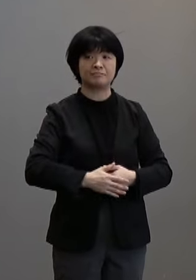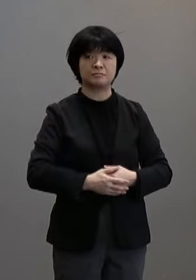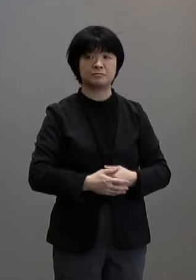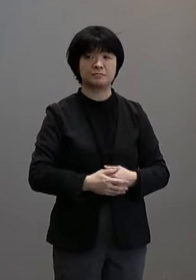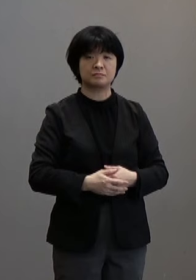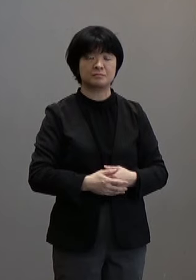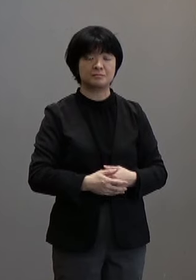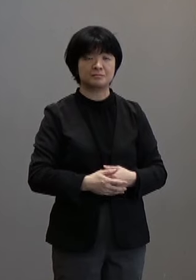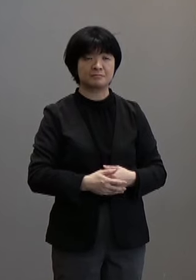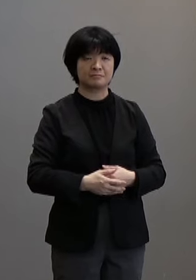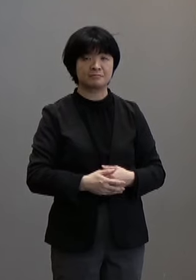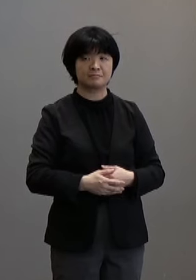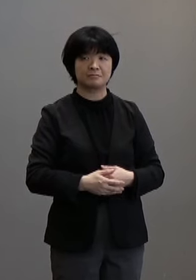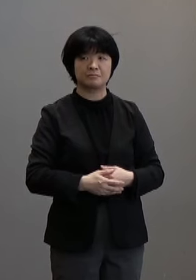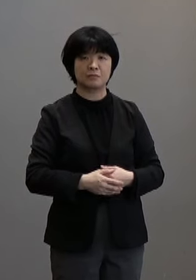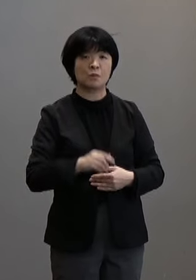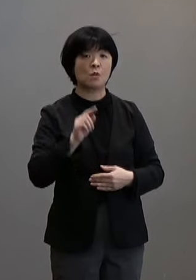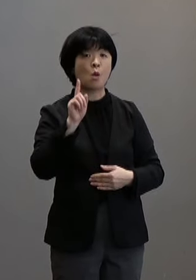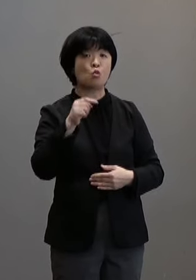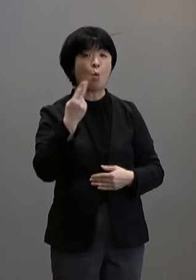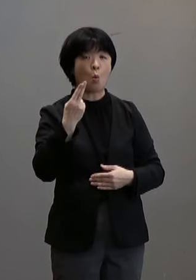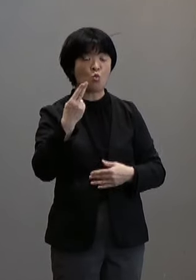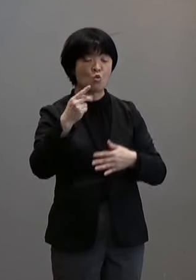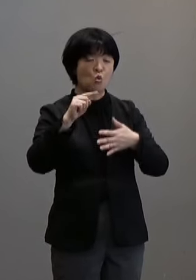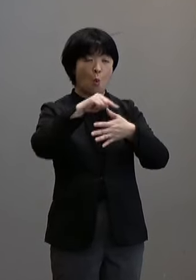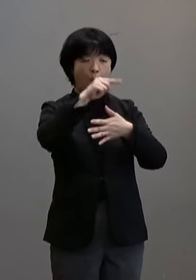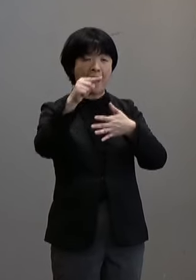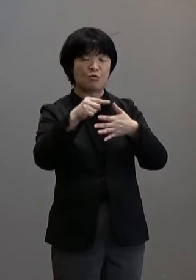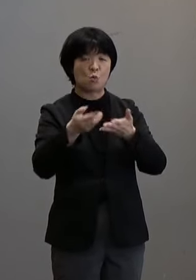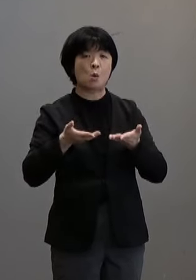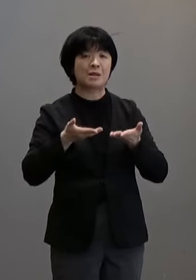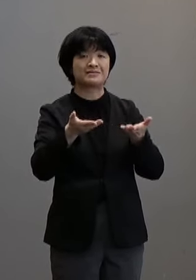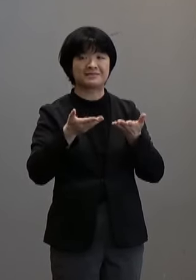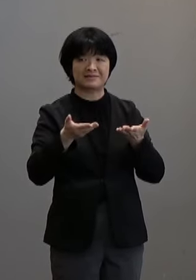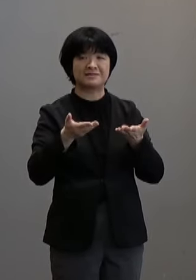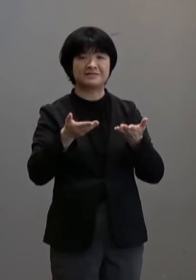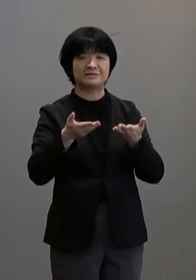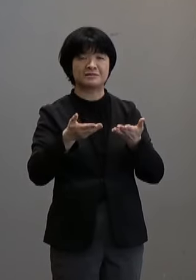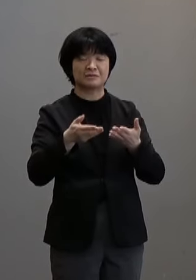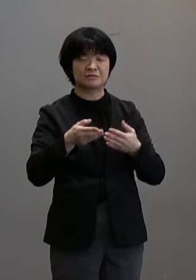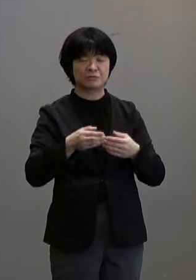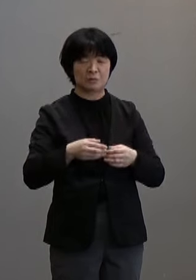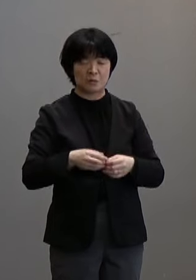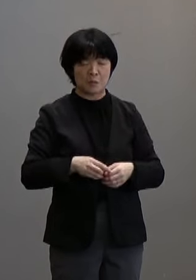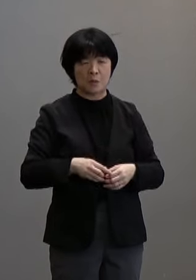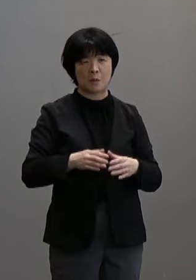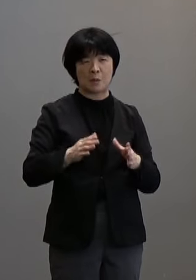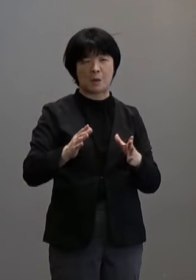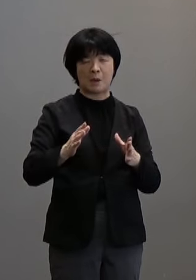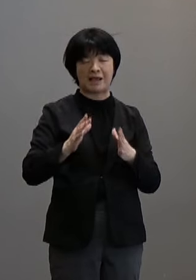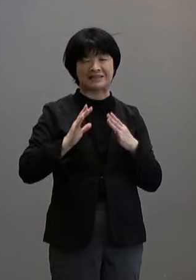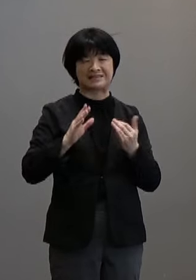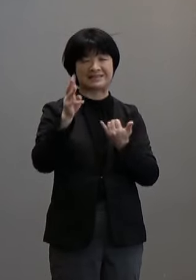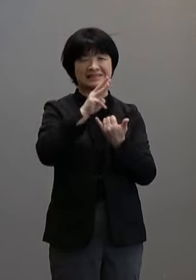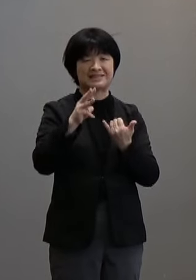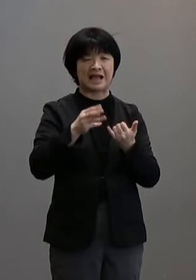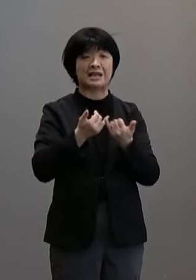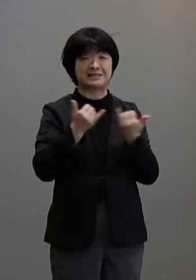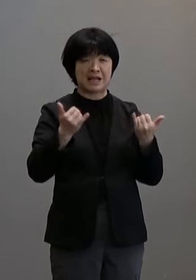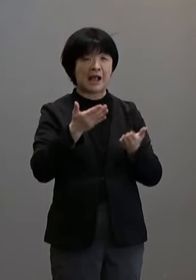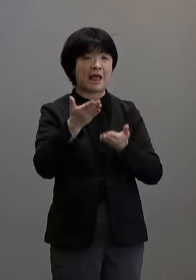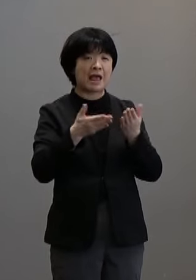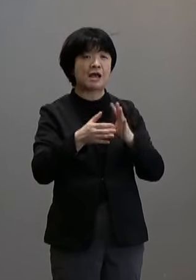実通信のいかがですか。この野田半島地震関連で被災者の被害に関するところをお願いします。被災者から